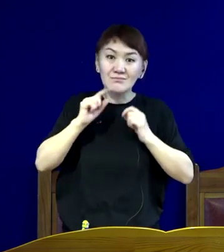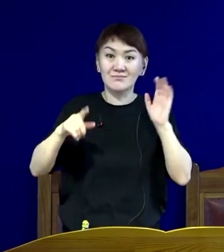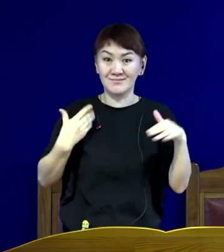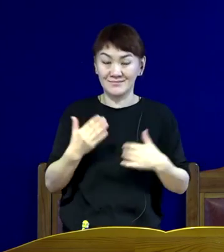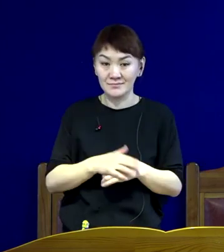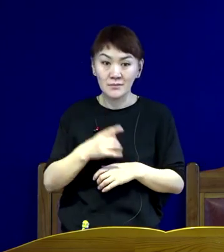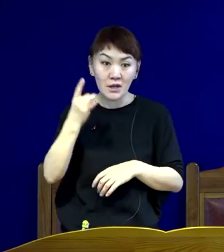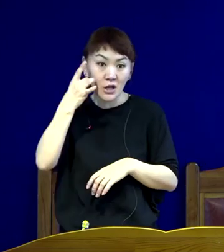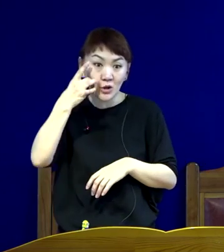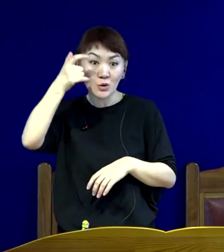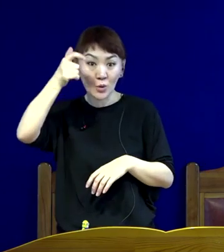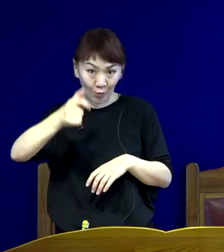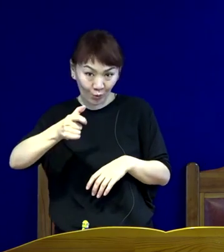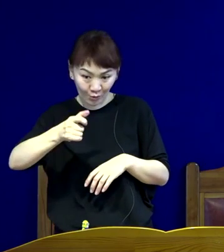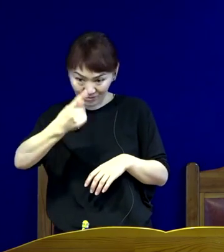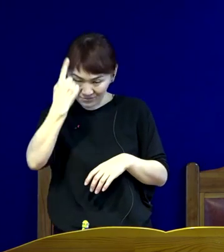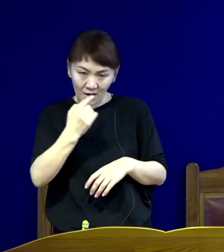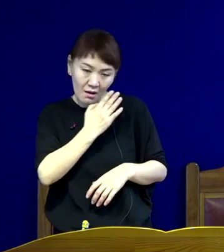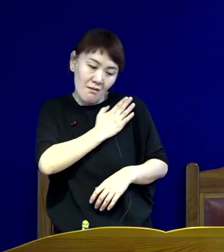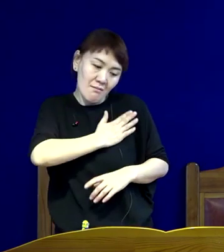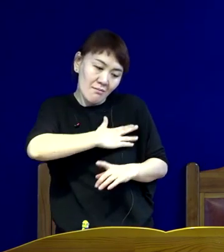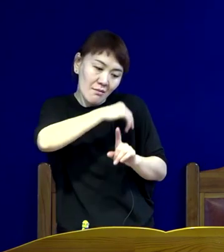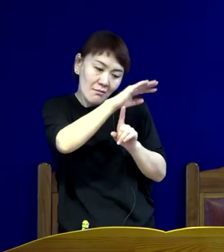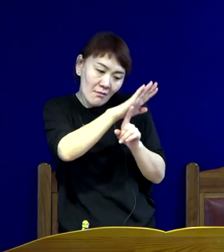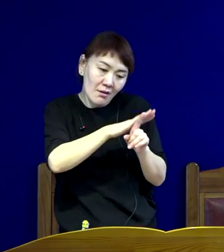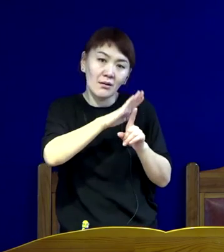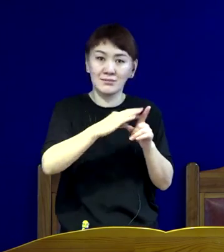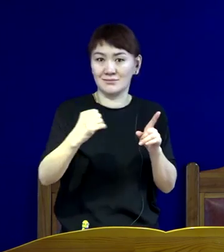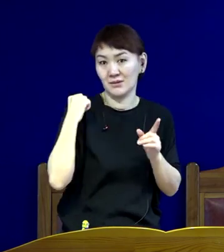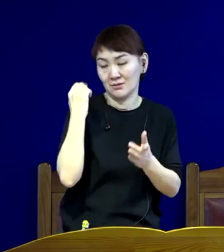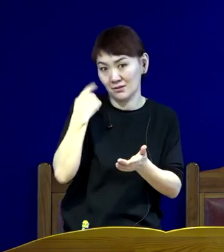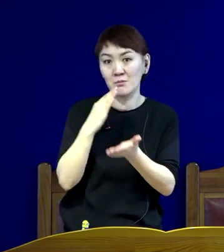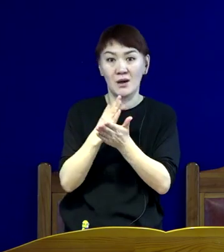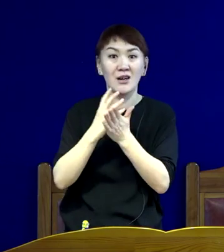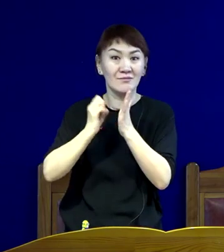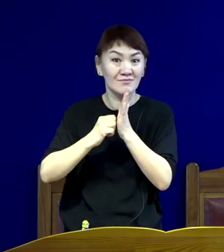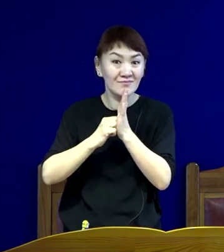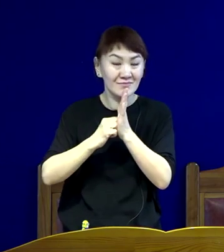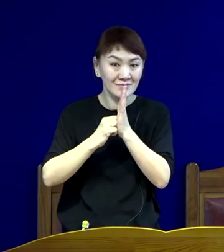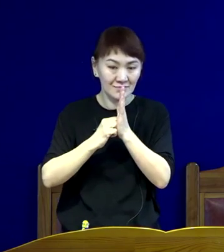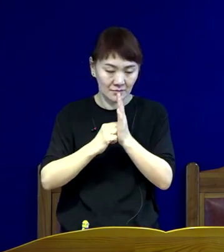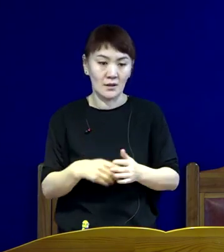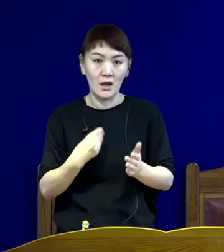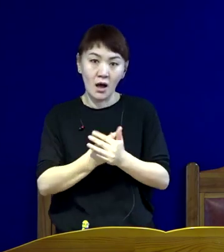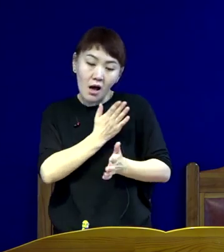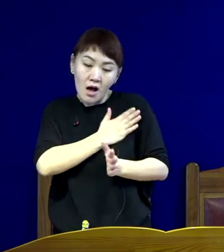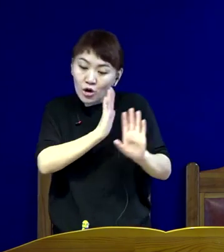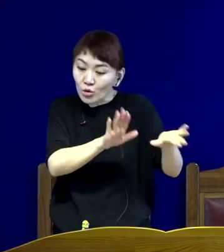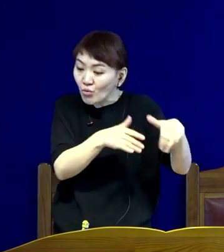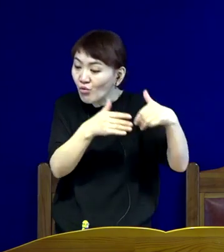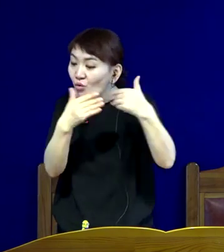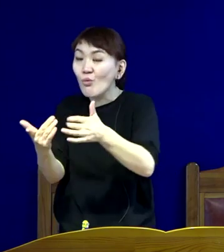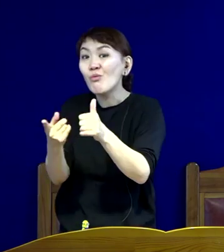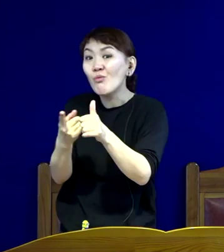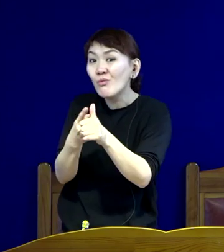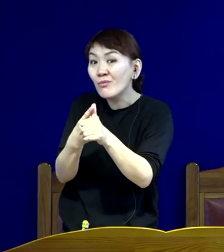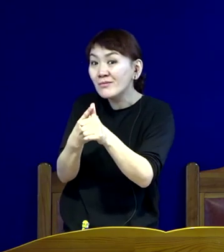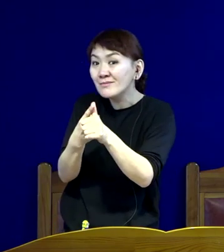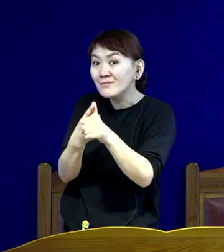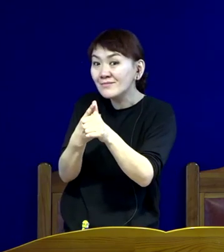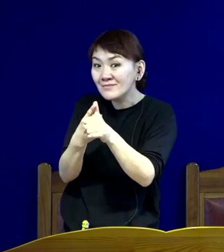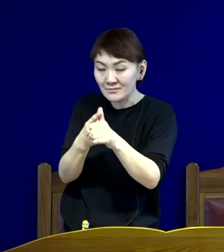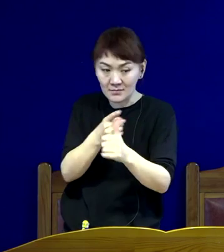Эрэгтэй хүн бол хайрлах чаддаг байх ёстой. Тэгэхээр хайрыг өгдөг нь эр хүний тал. Харин хайрыг нь авж